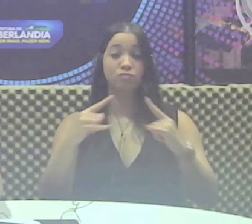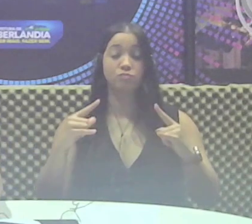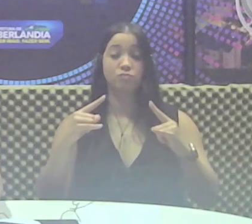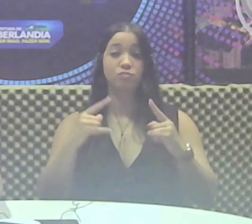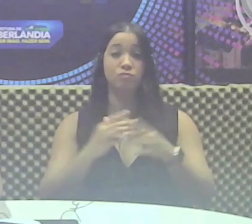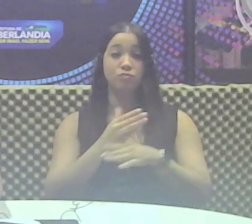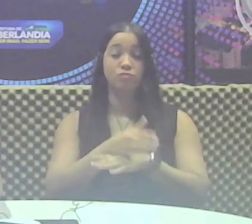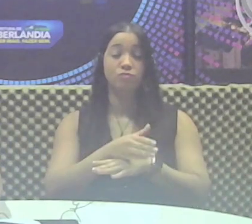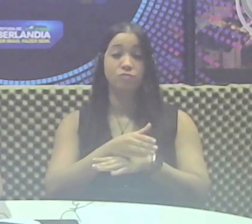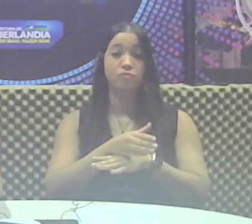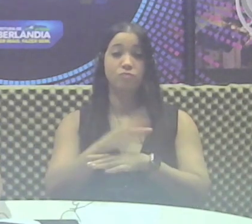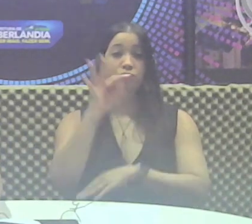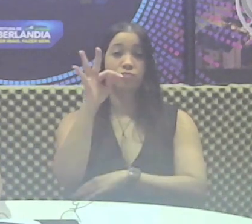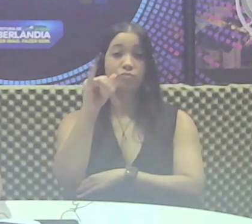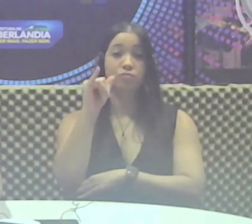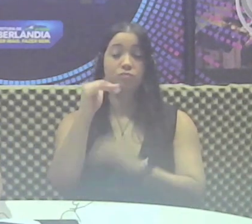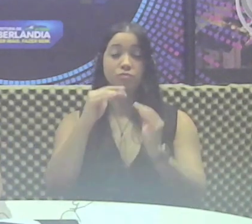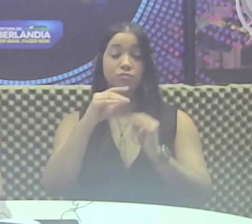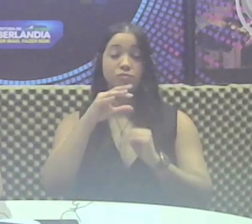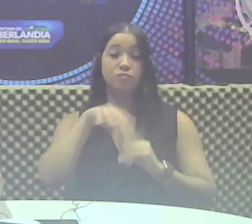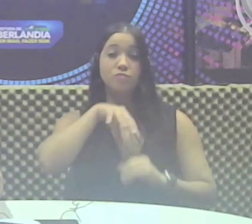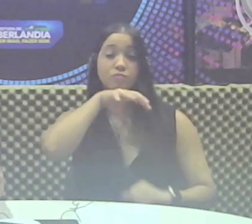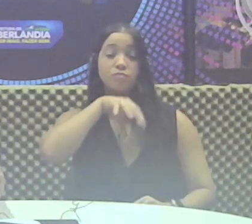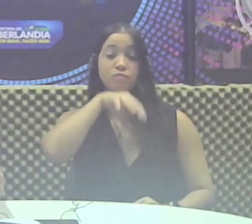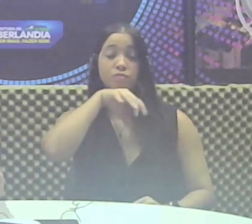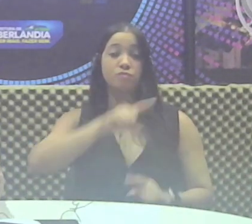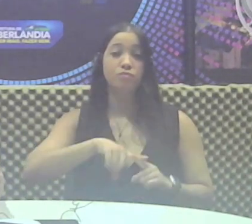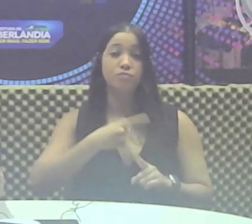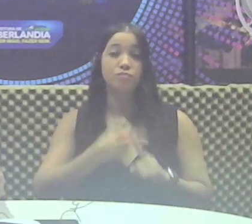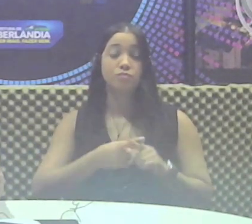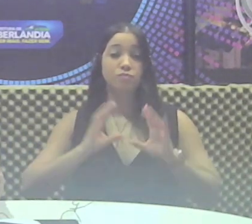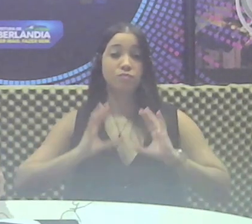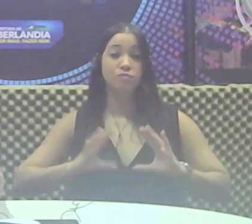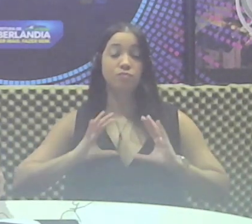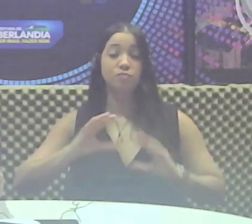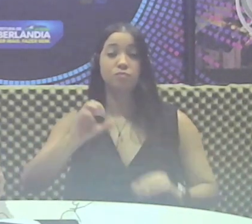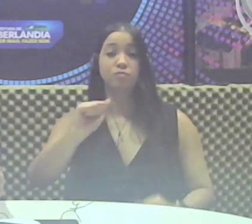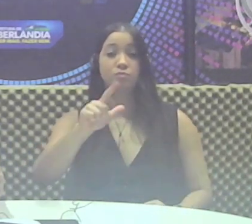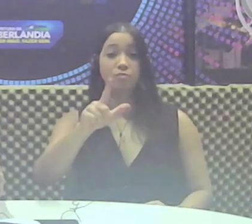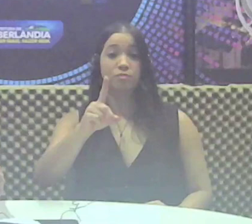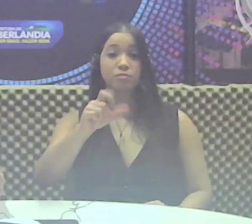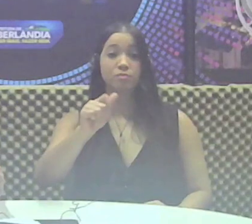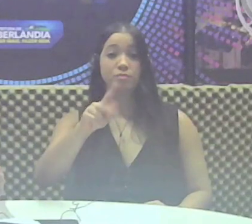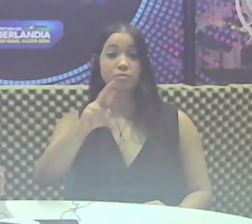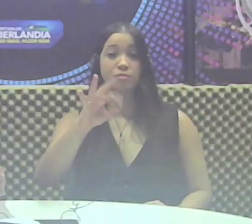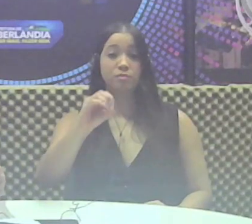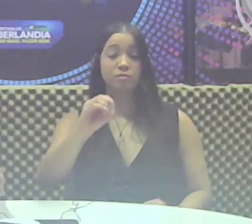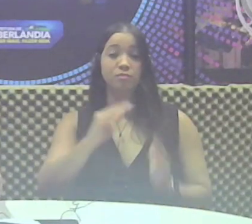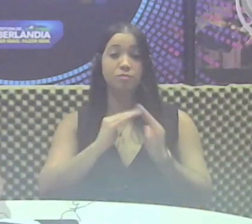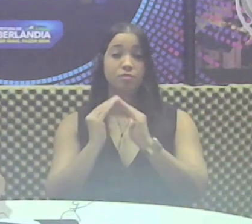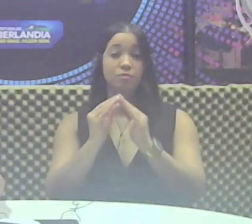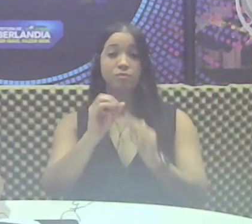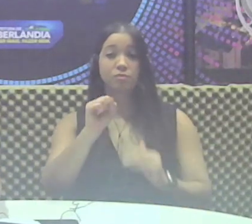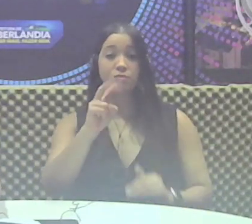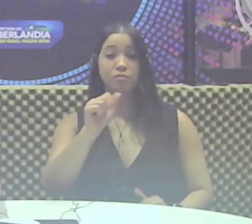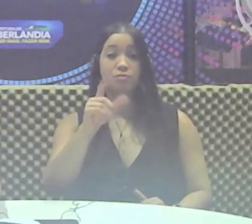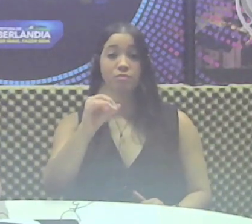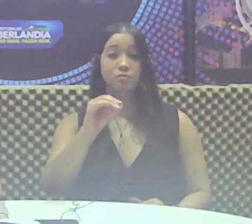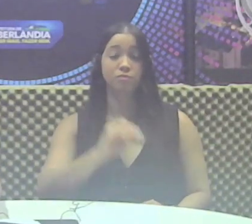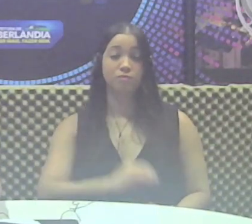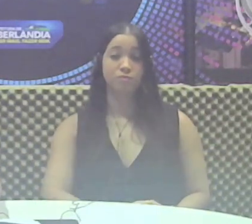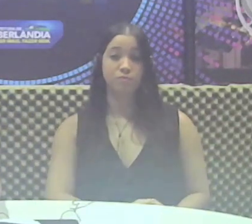pela entrada do bairro Tibere, do Parque do Sabiá, e Praça Adalberto Rodrigues da Cunha, no bairro Oswaldo